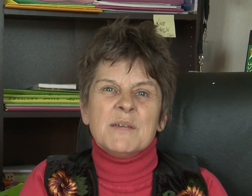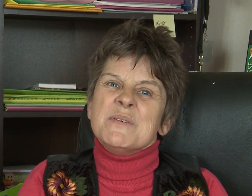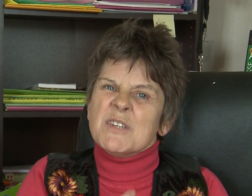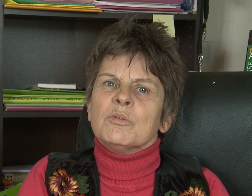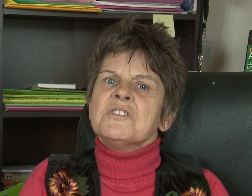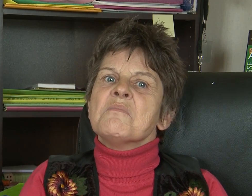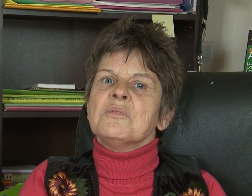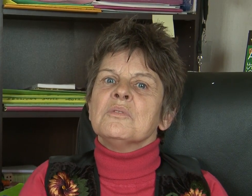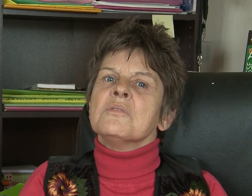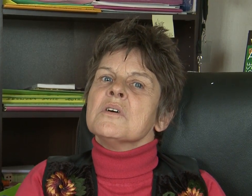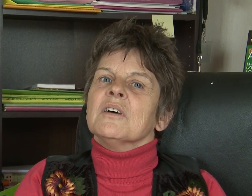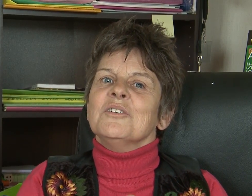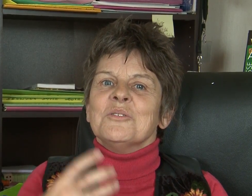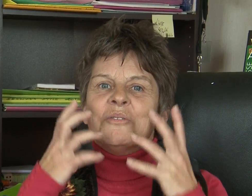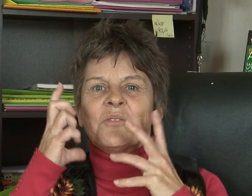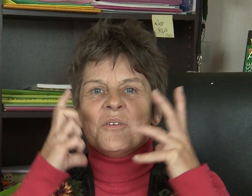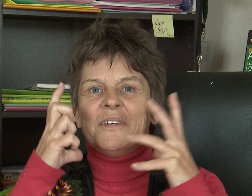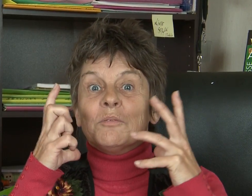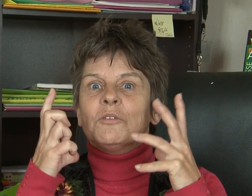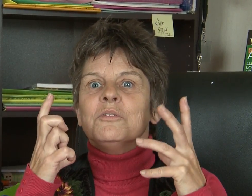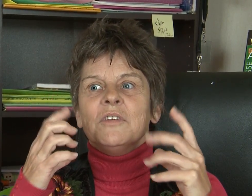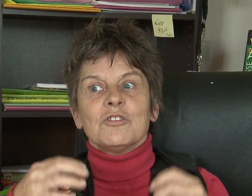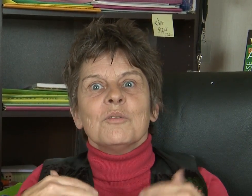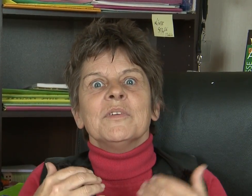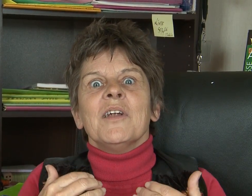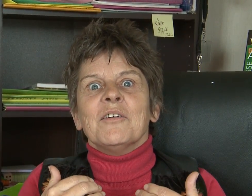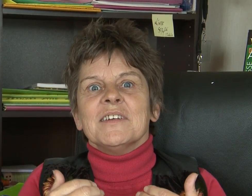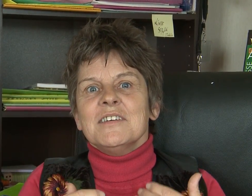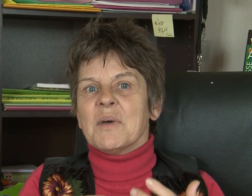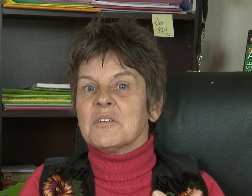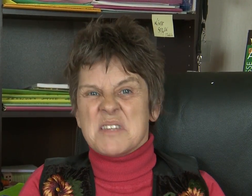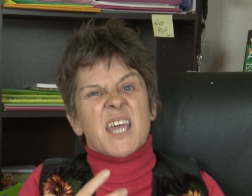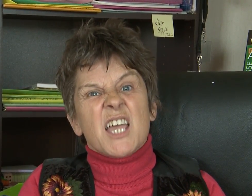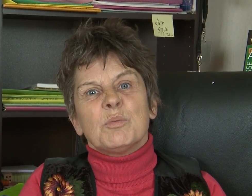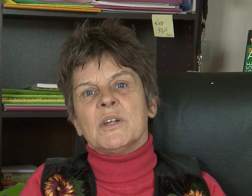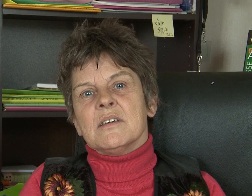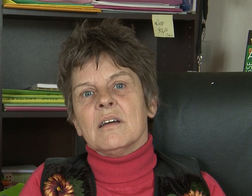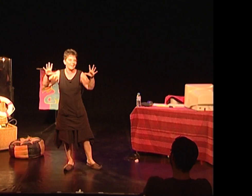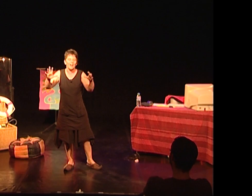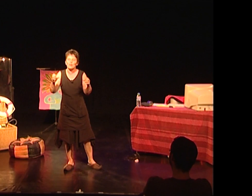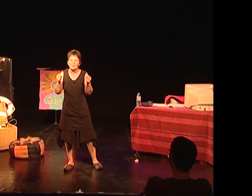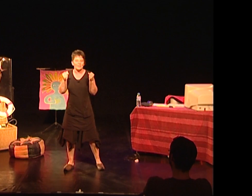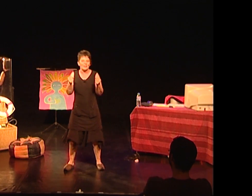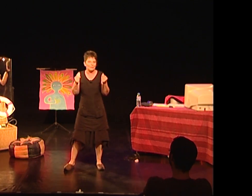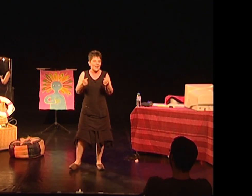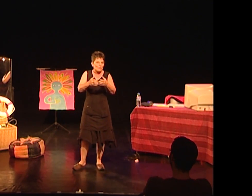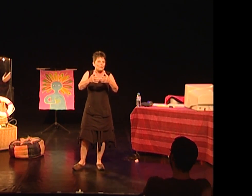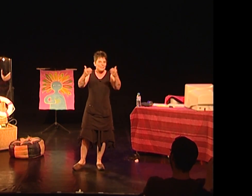puis mettons-y un peu d'expression du visage, comme dans la langue des signes, par exemple, dire exploiter. Alors, voilà,